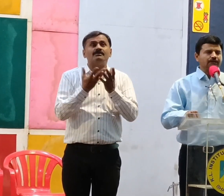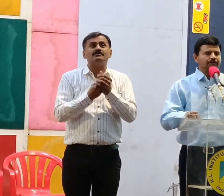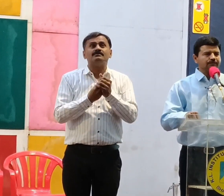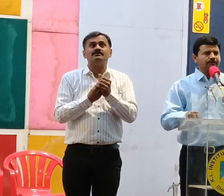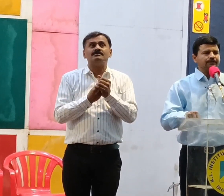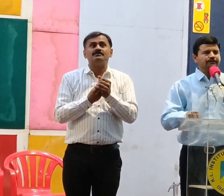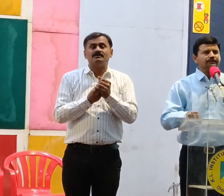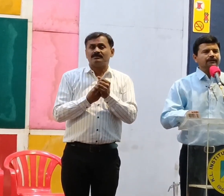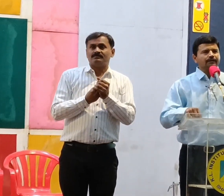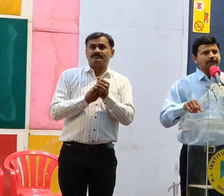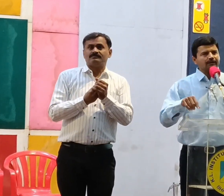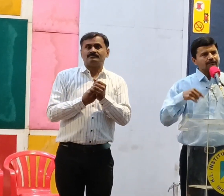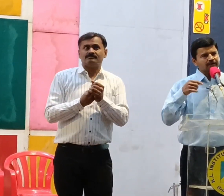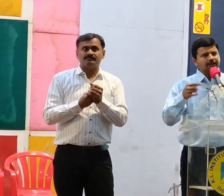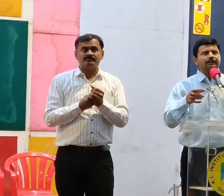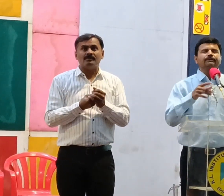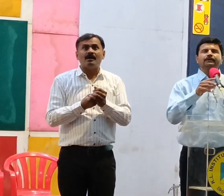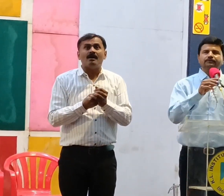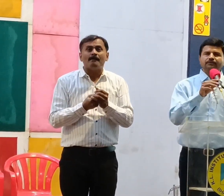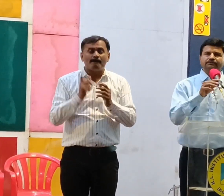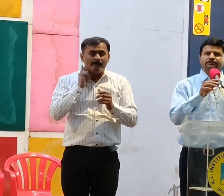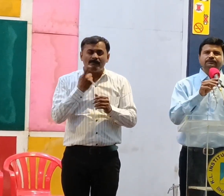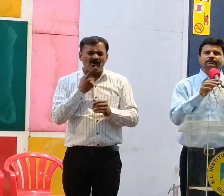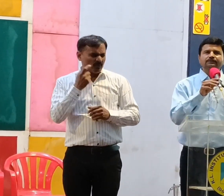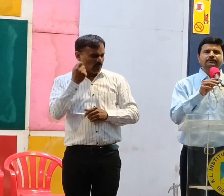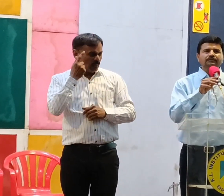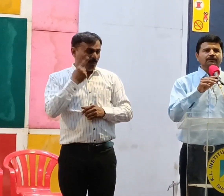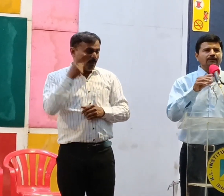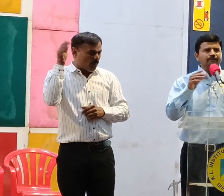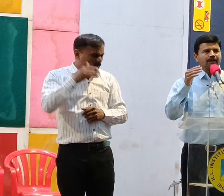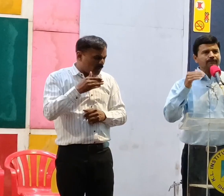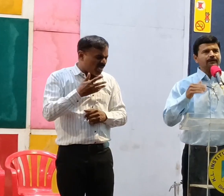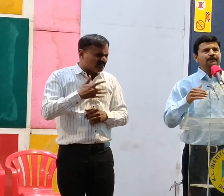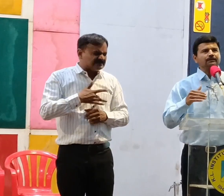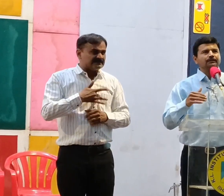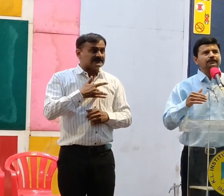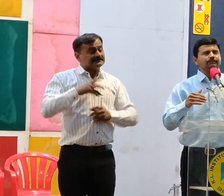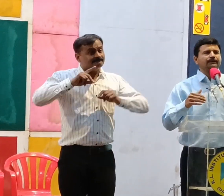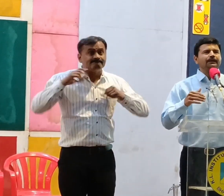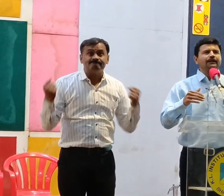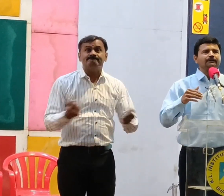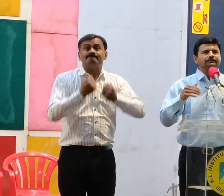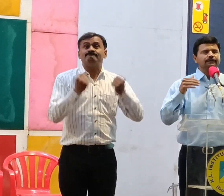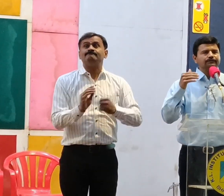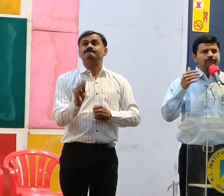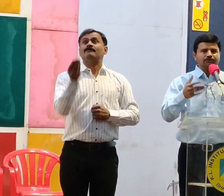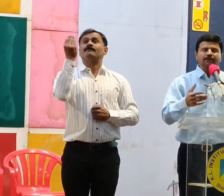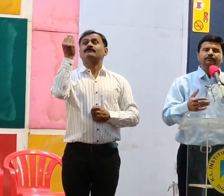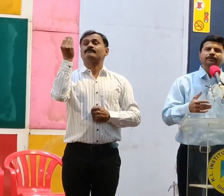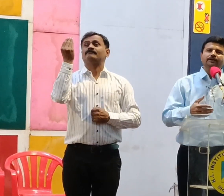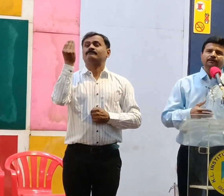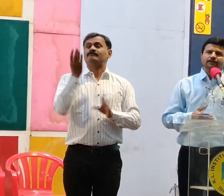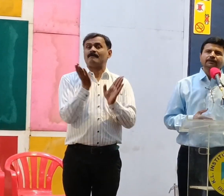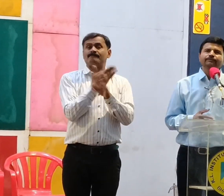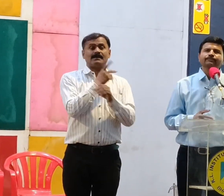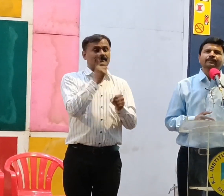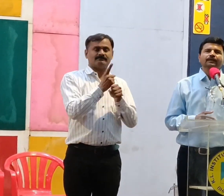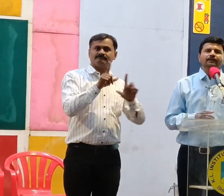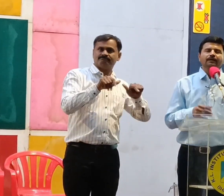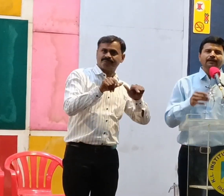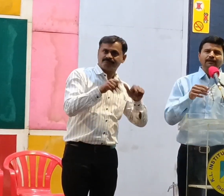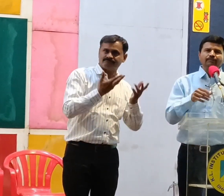થાય છે ને, જે 3, એમાં વધારે મહેનત કરશે. અમે આ મીટિંગ કરતા પહેલા શિક્ષકો સાથે મીટિંગ